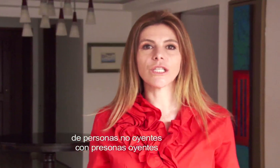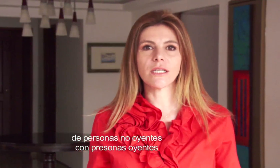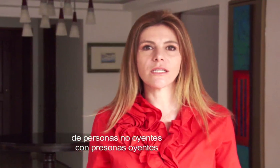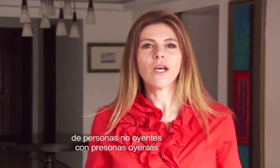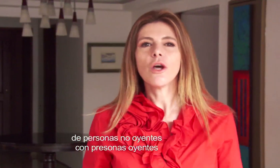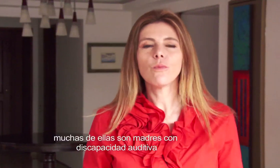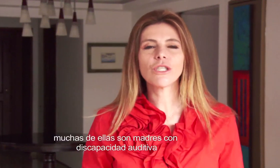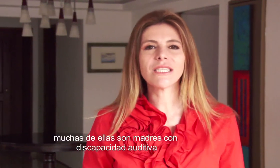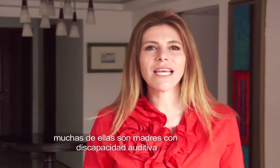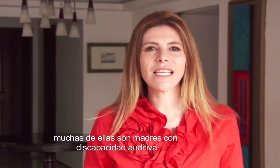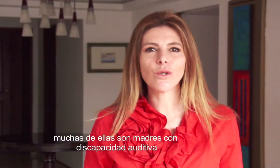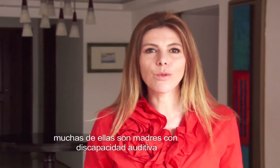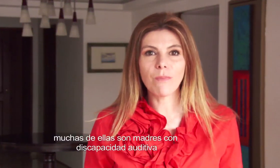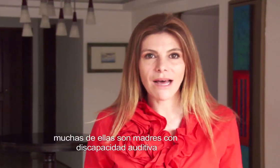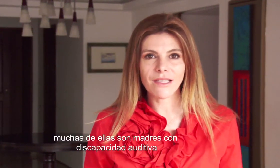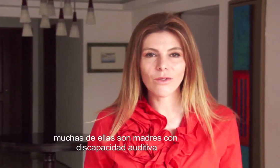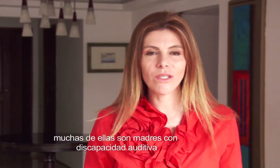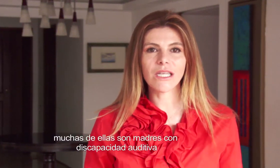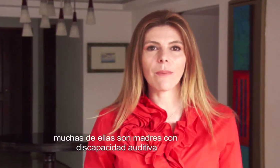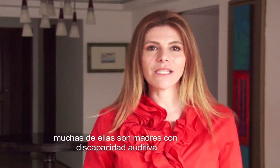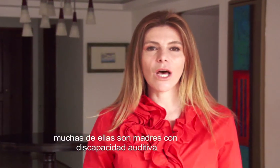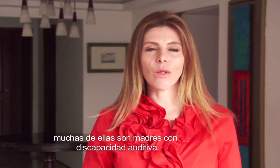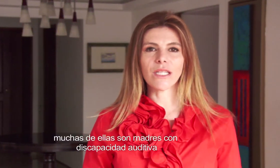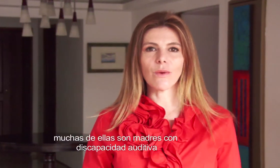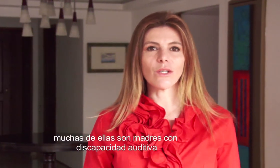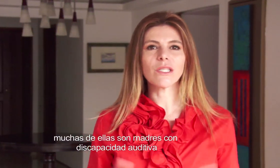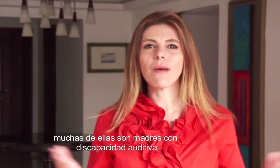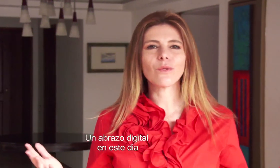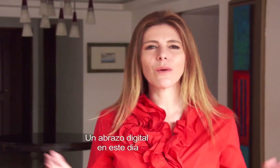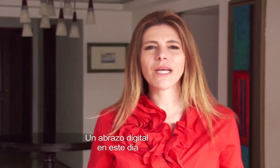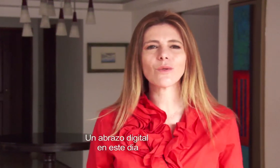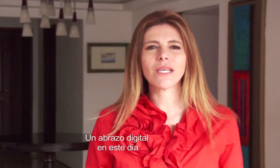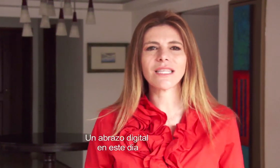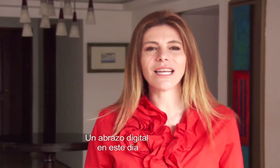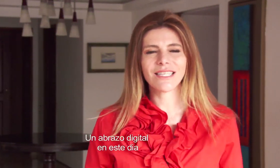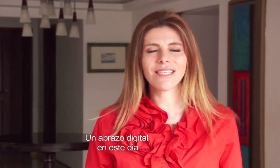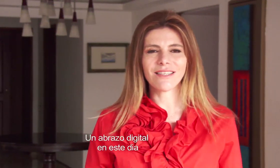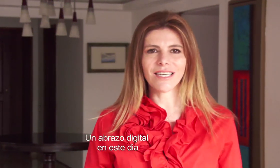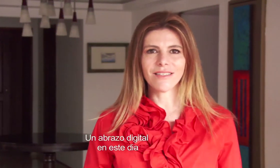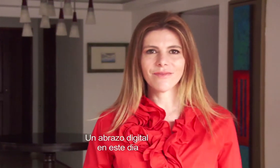personas oyentes. Muchas de ellas son madres con discapacidad auditiva. Yo les mando un abrazo digital en este día.